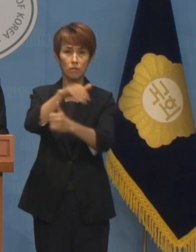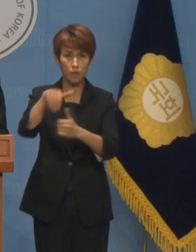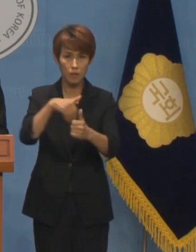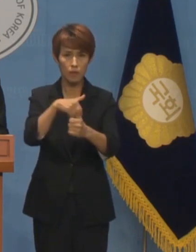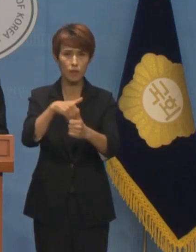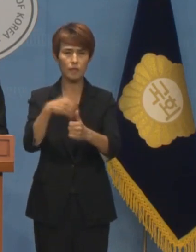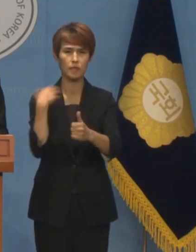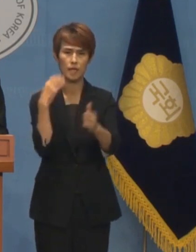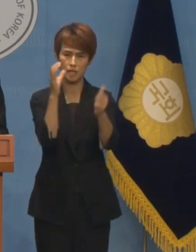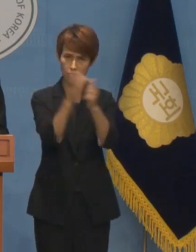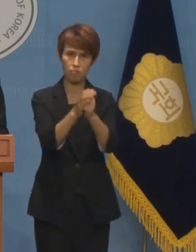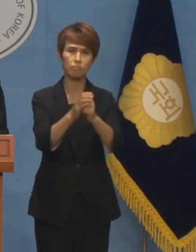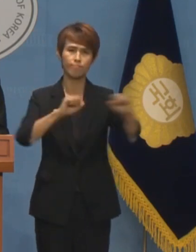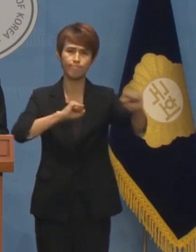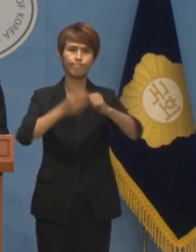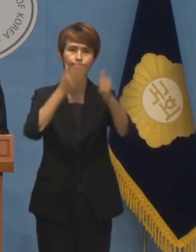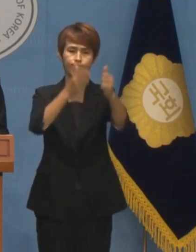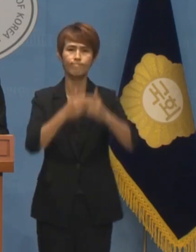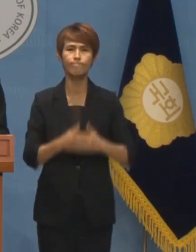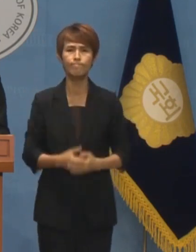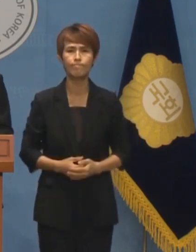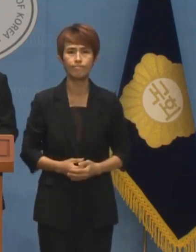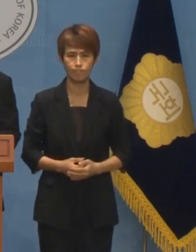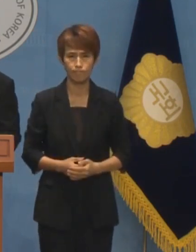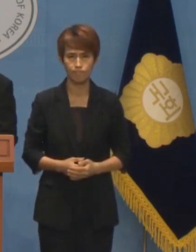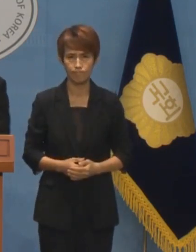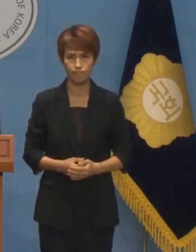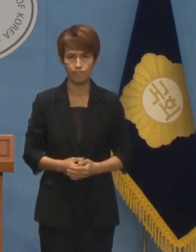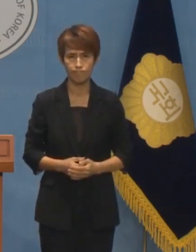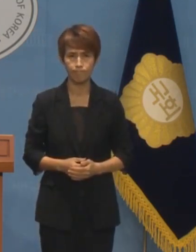대해 책임 있게 임하십시오. 이상입니다.